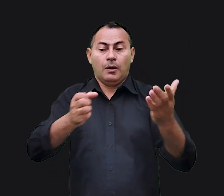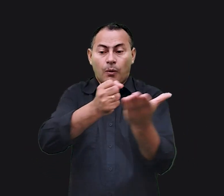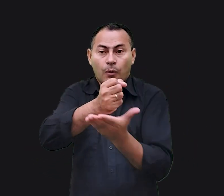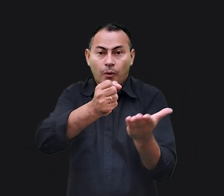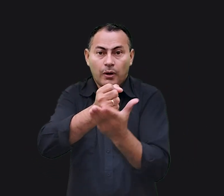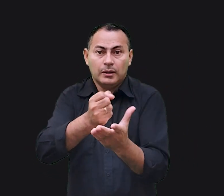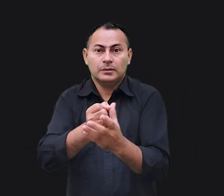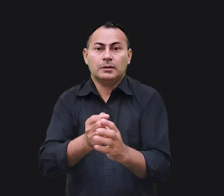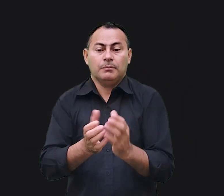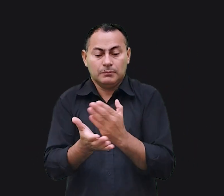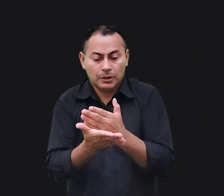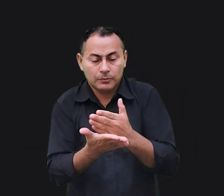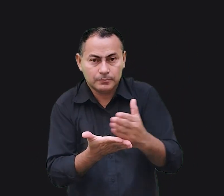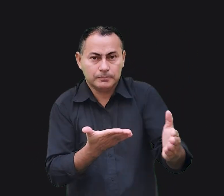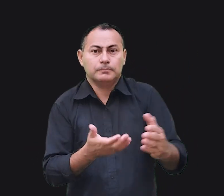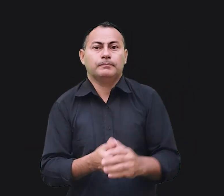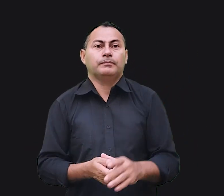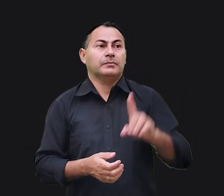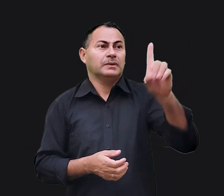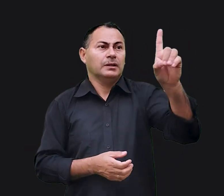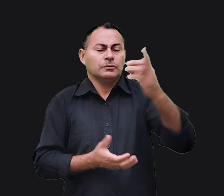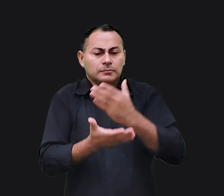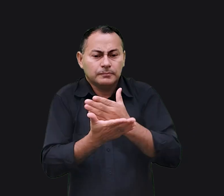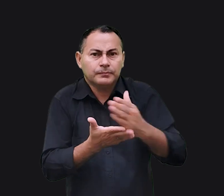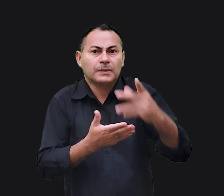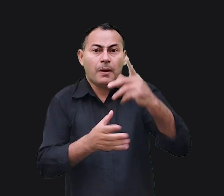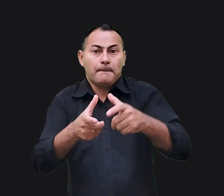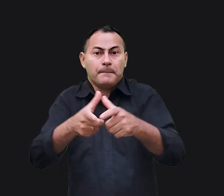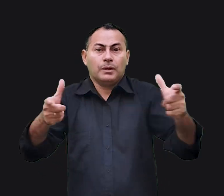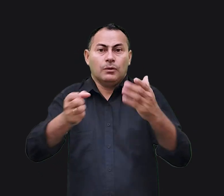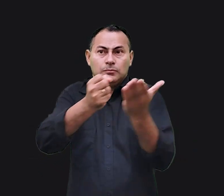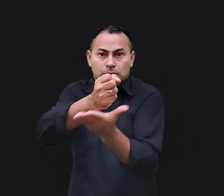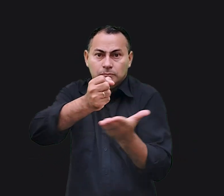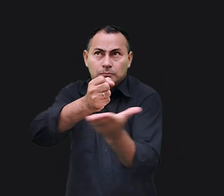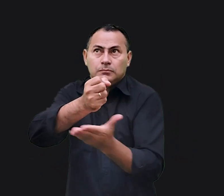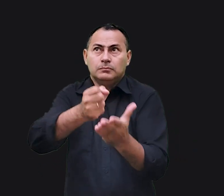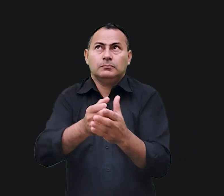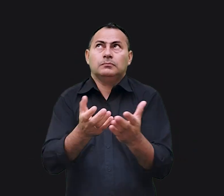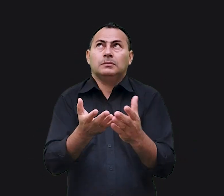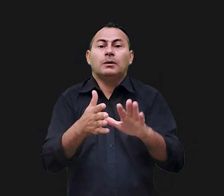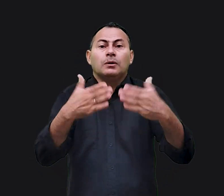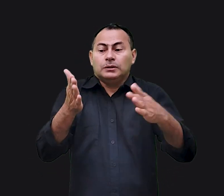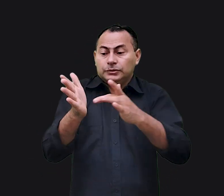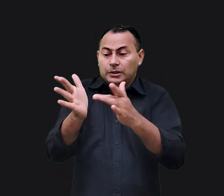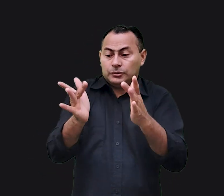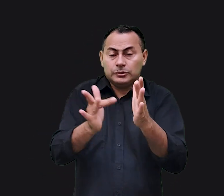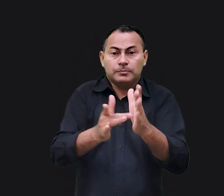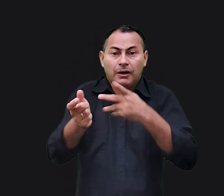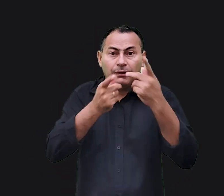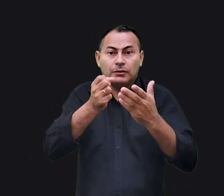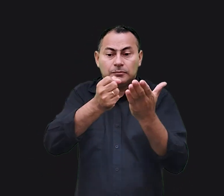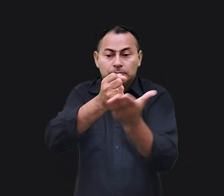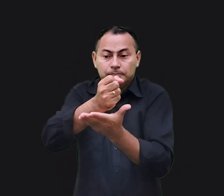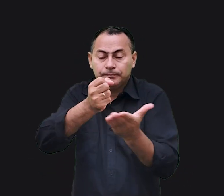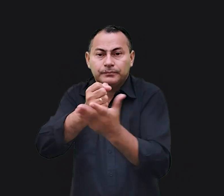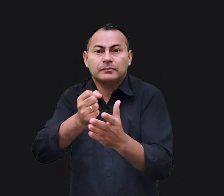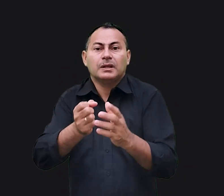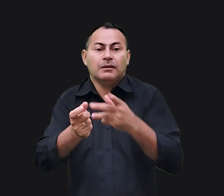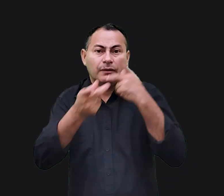colheita estava para começar. Deus estava começando a sua maior colheita. Quando Jesus falou desta colheita, ele disse: